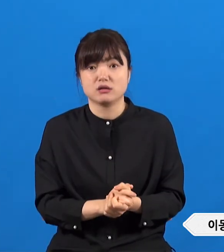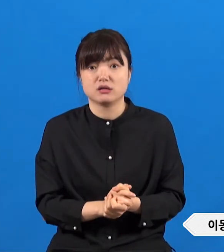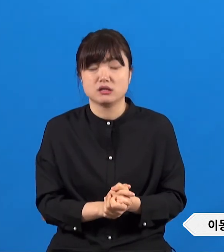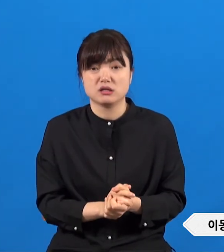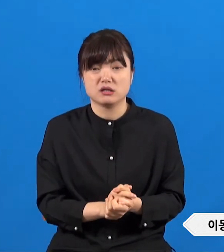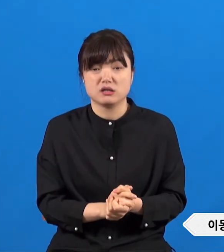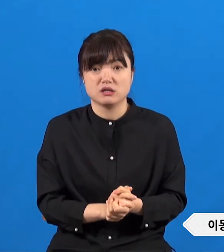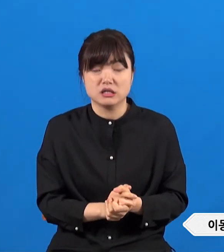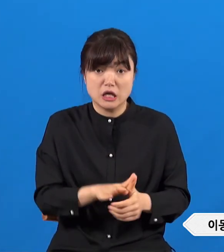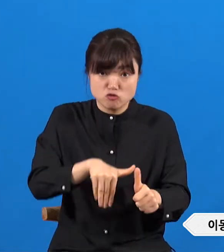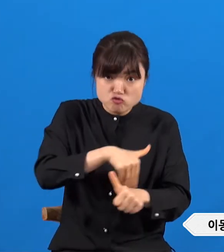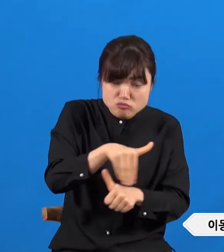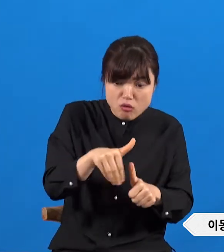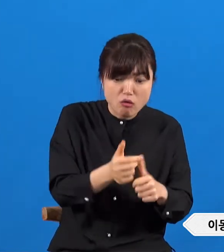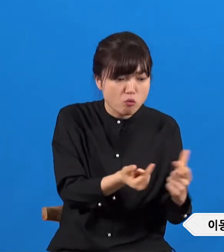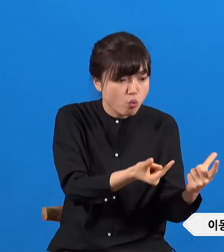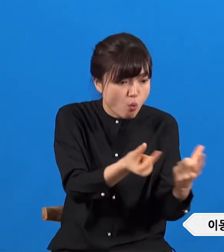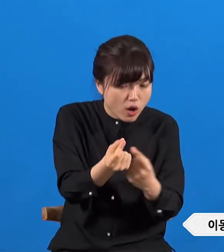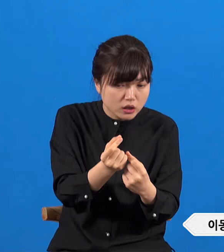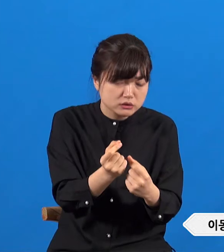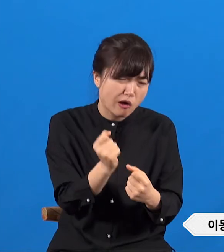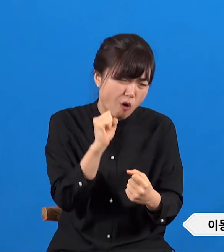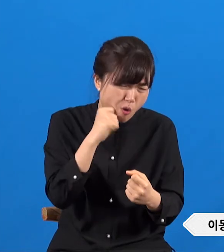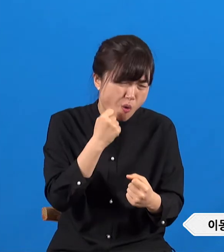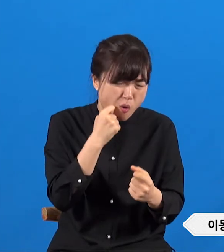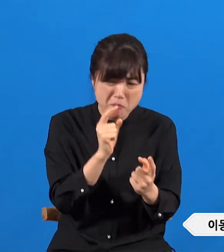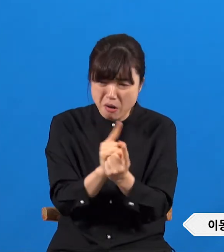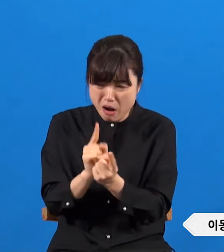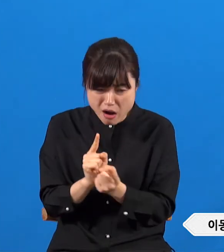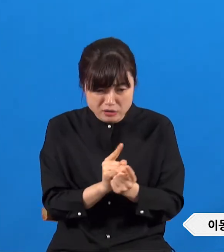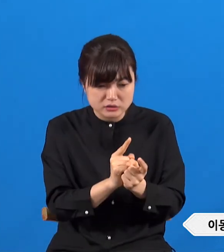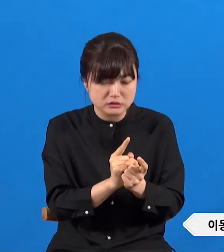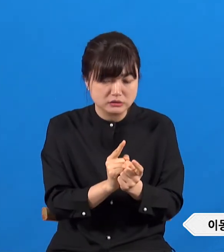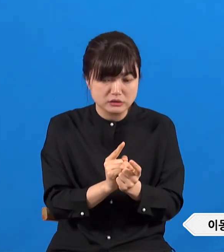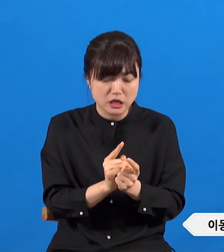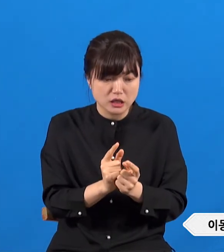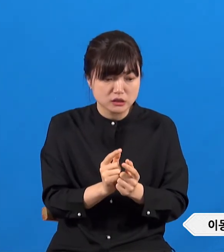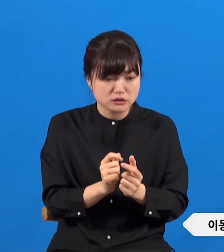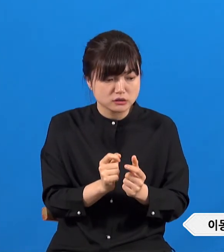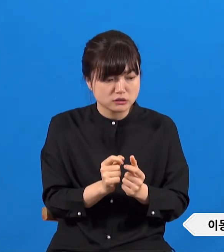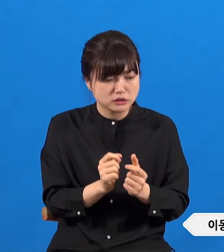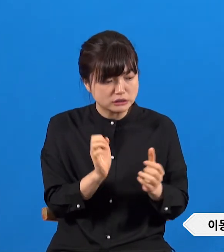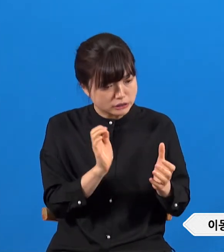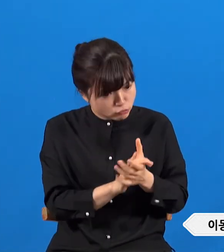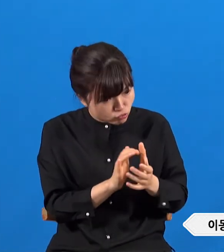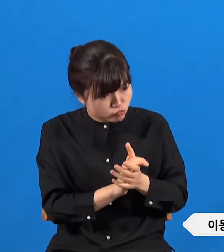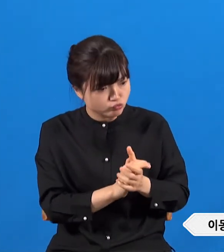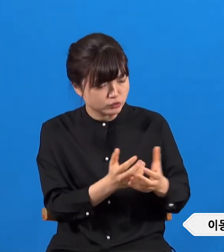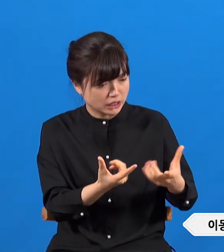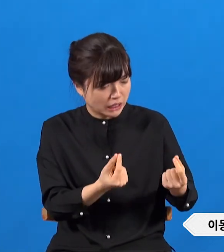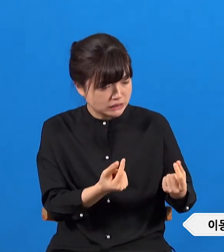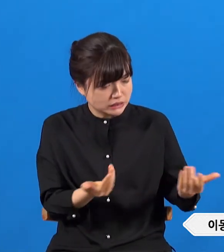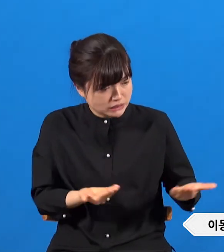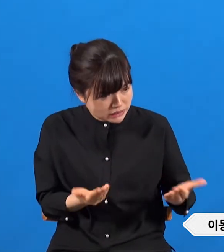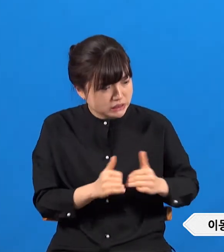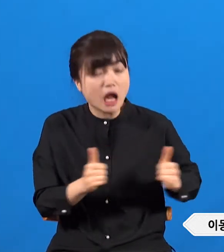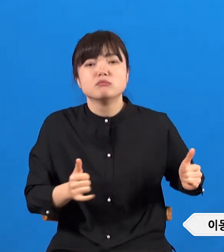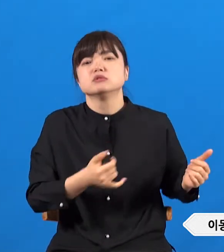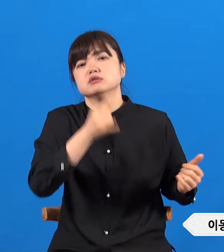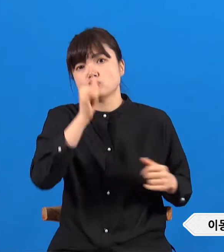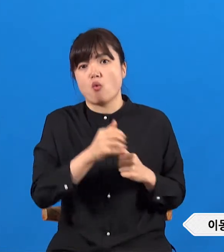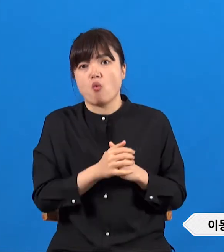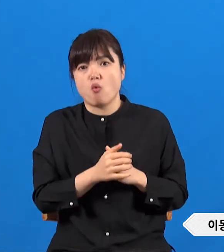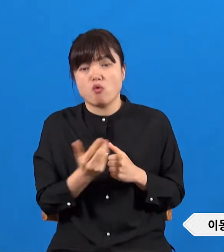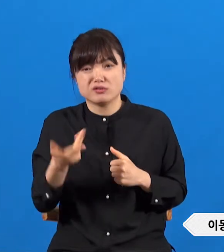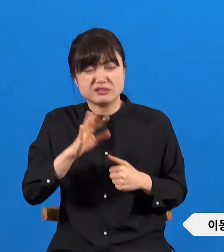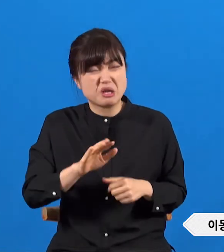그런데 사실은 내 주변엔 동일한 위기를 겪고 있는 우리의 동료들이, 우리의 동력자들이 있어요.